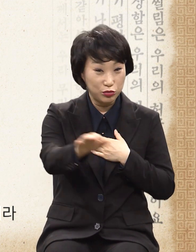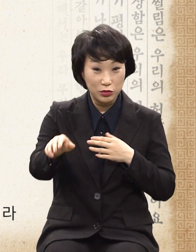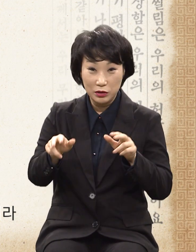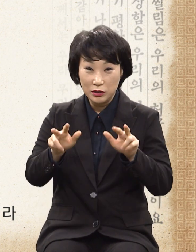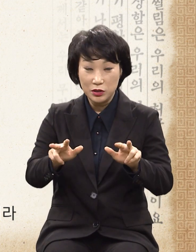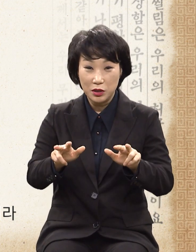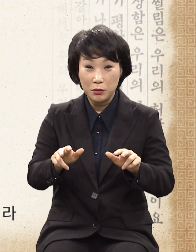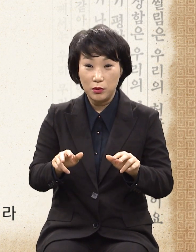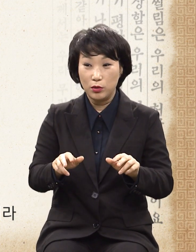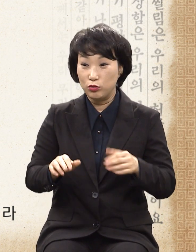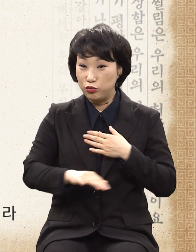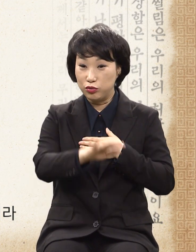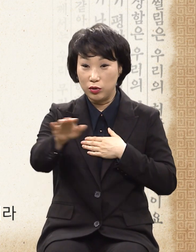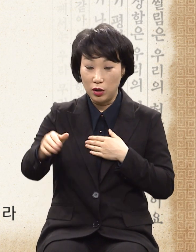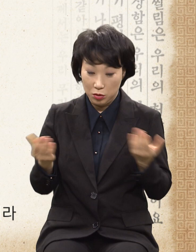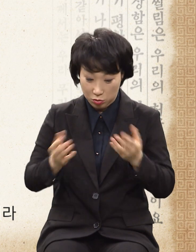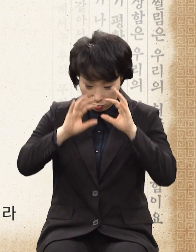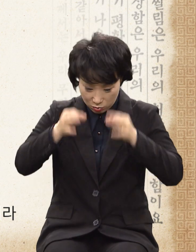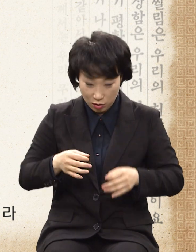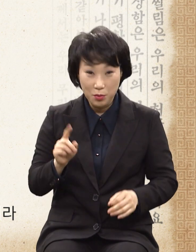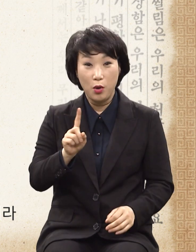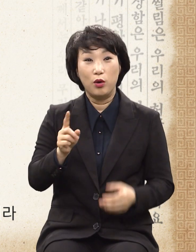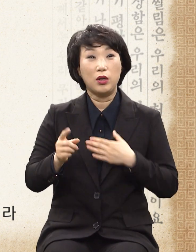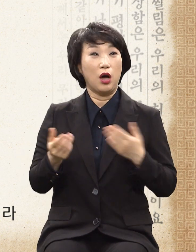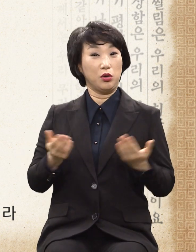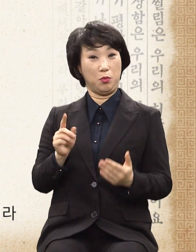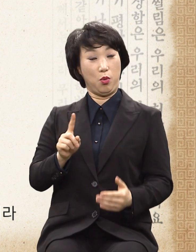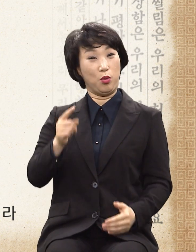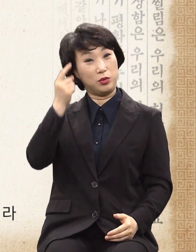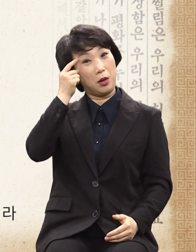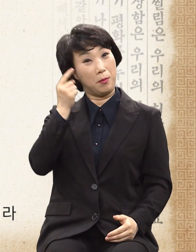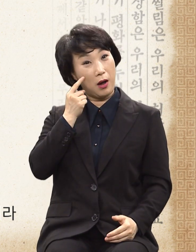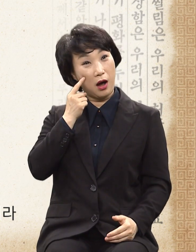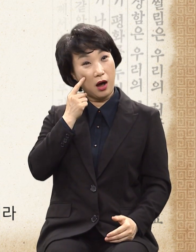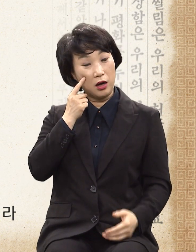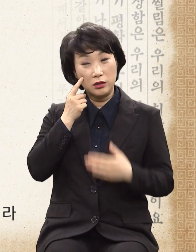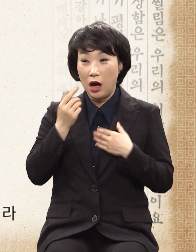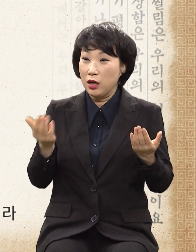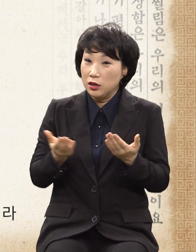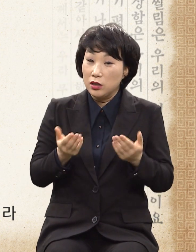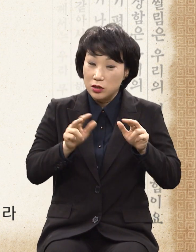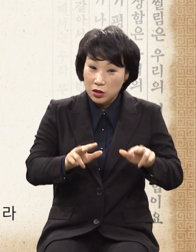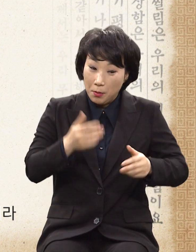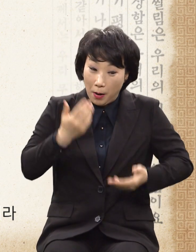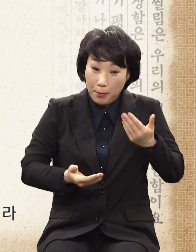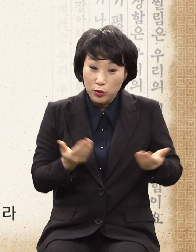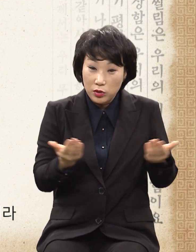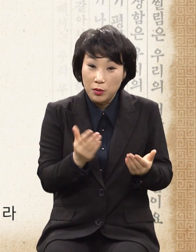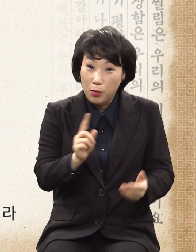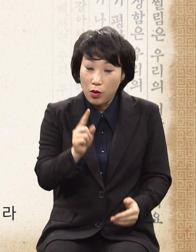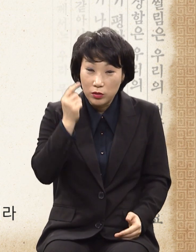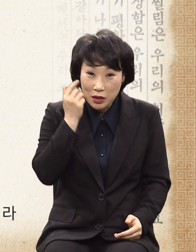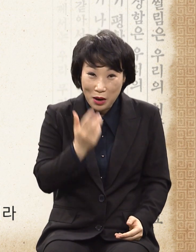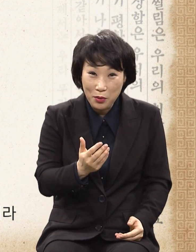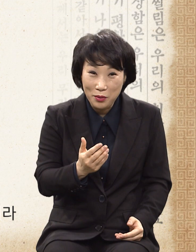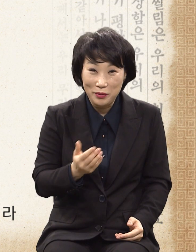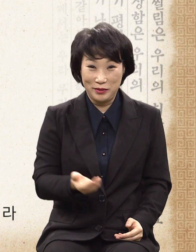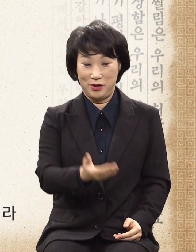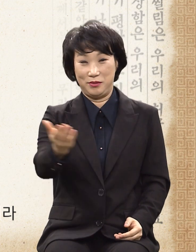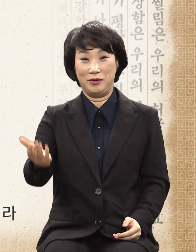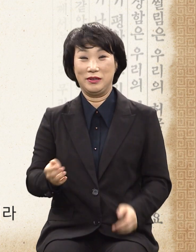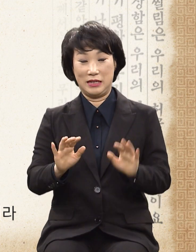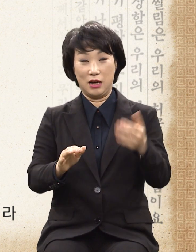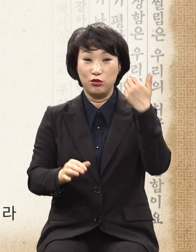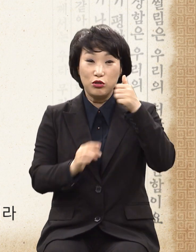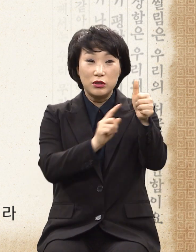지금 뭐라고 있는가를 잘 생각하며 무슨 일을 바쁘게 하고 있는가. 어떤 사람은